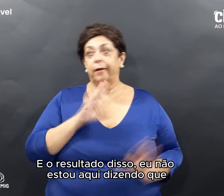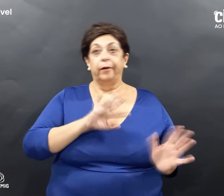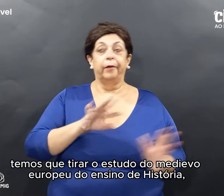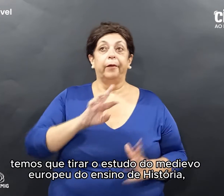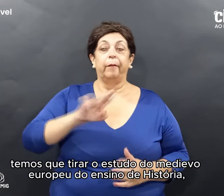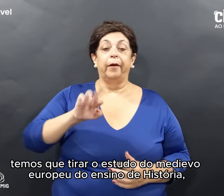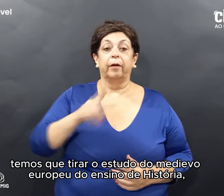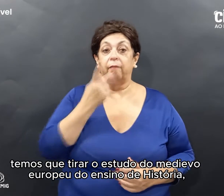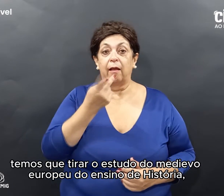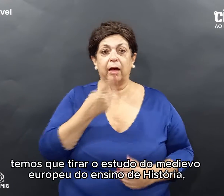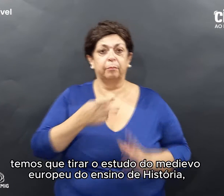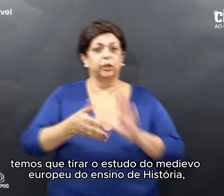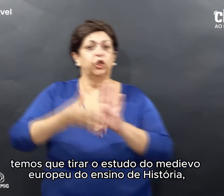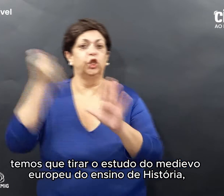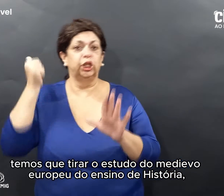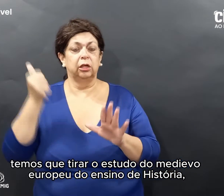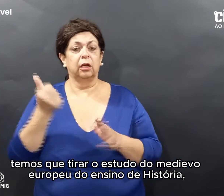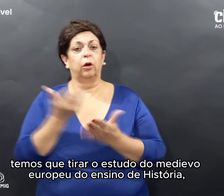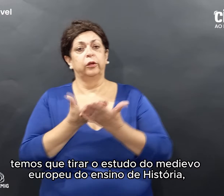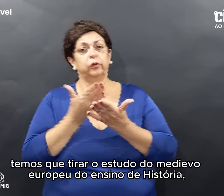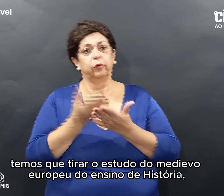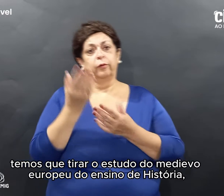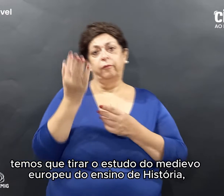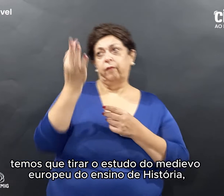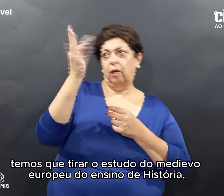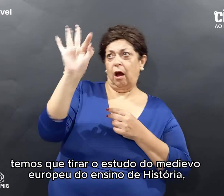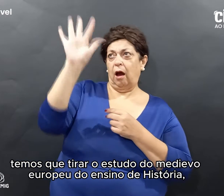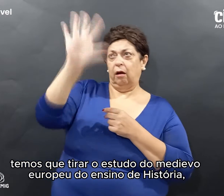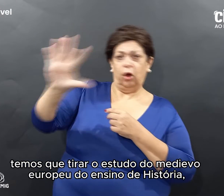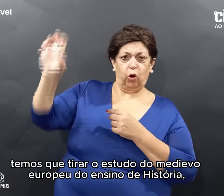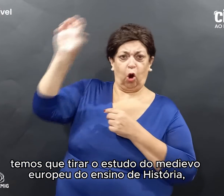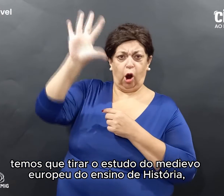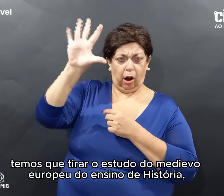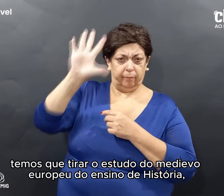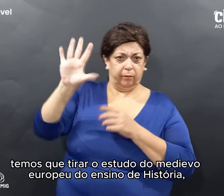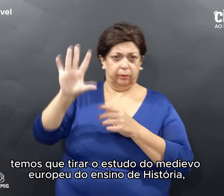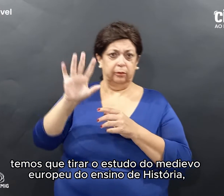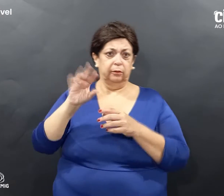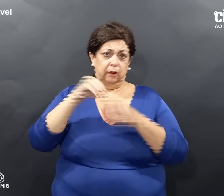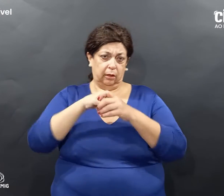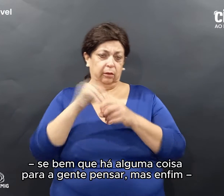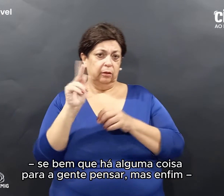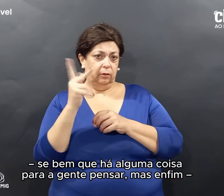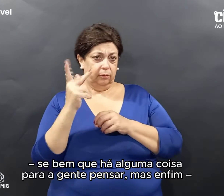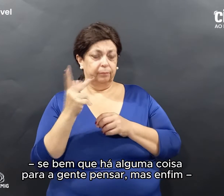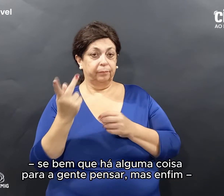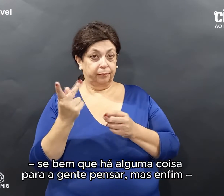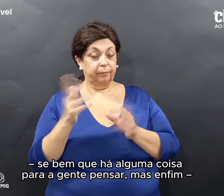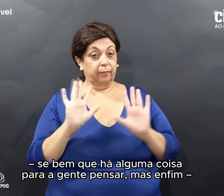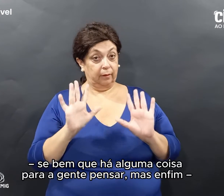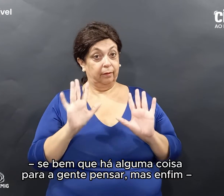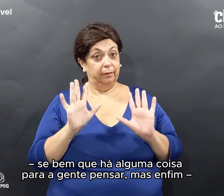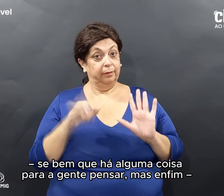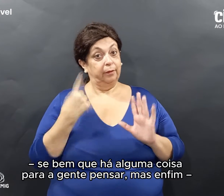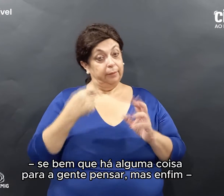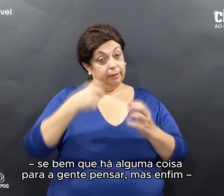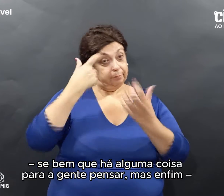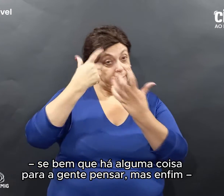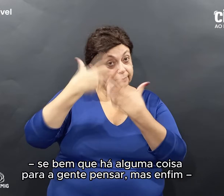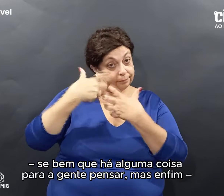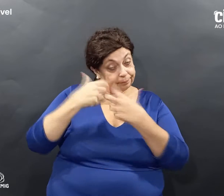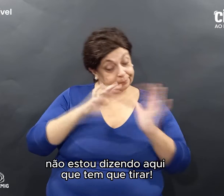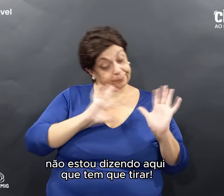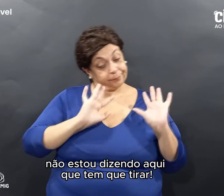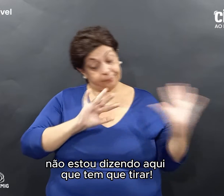dizendo que temos que tirar o estudo do medieval europeu do ensino de história. Se bem que é alguma coisa para a gente pensar, né? Mas